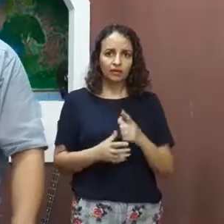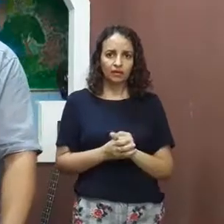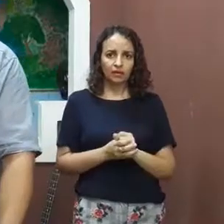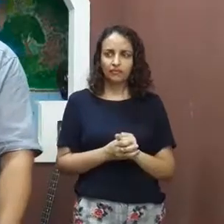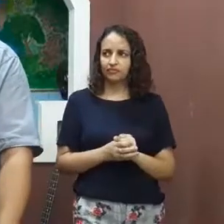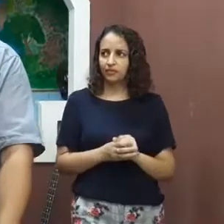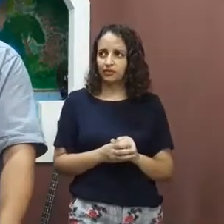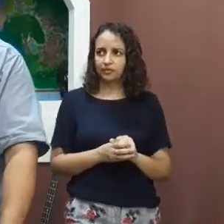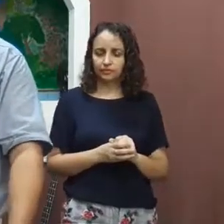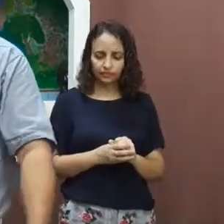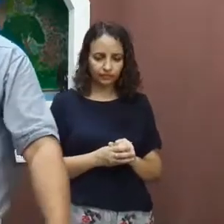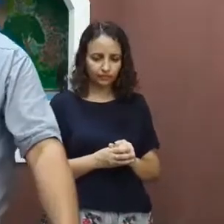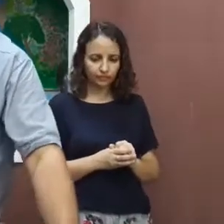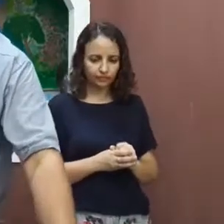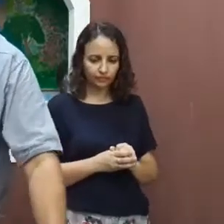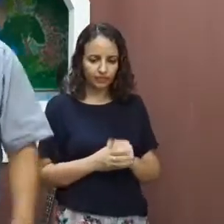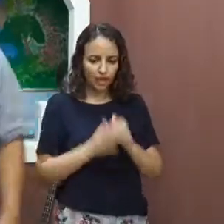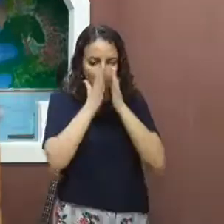árvore genealógica.